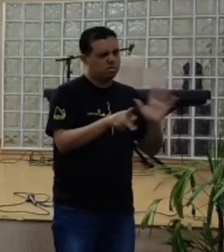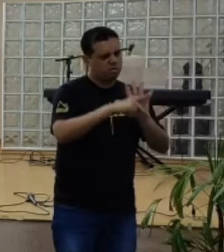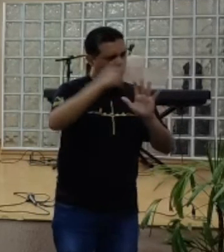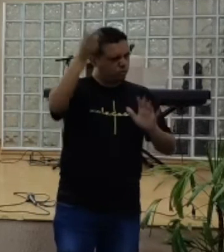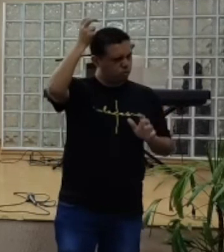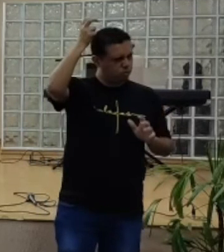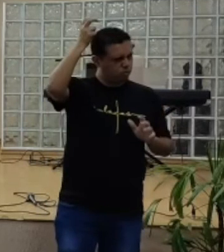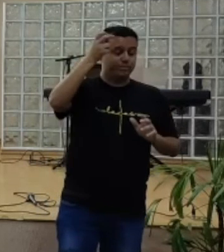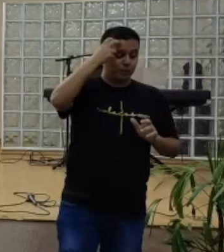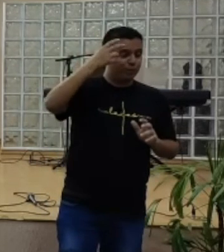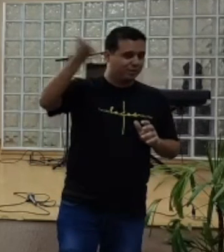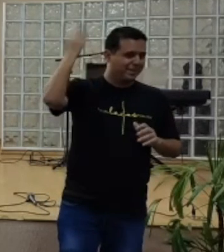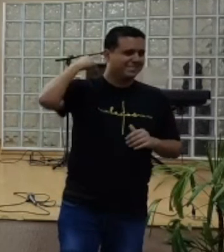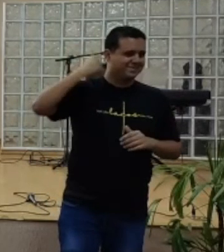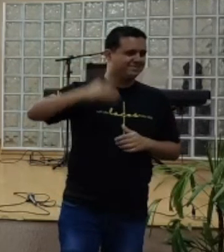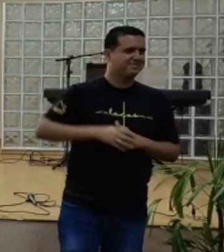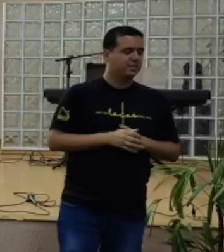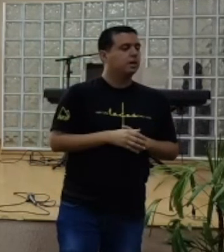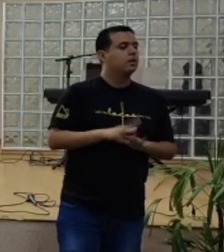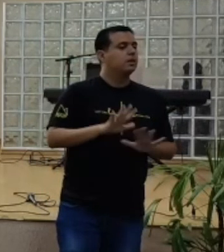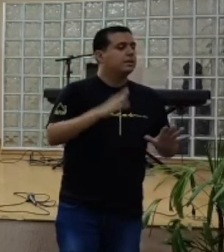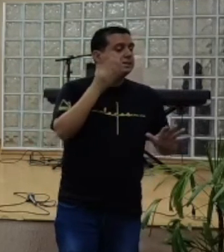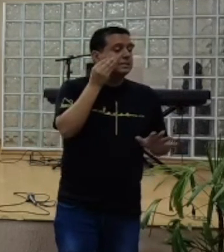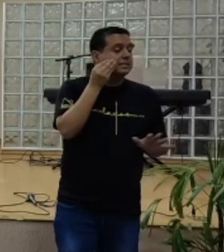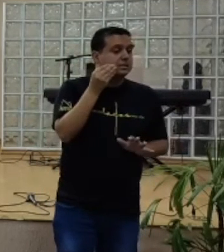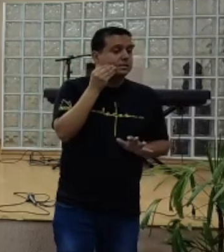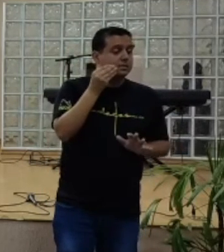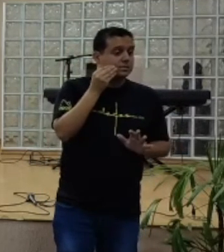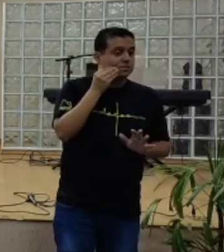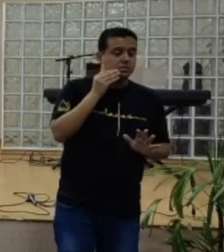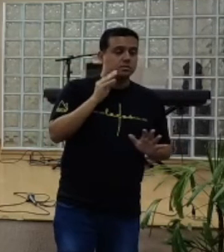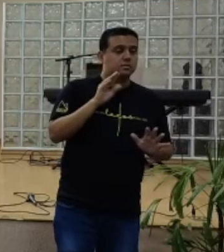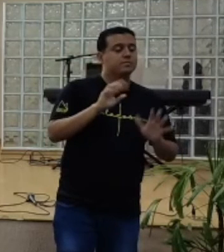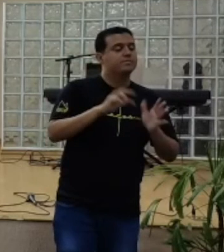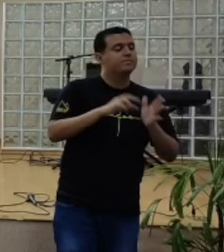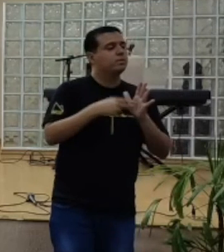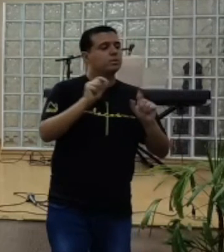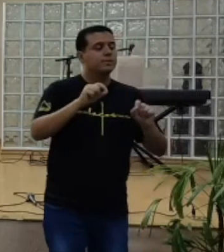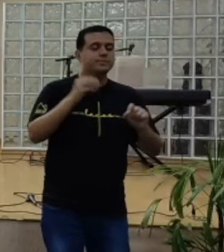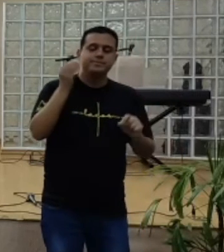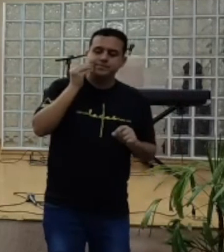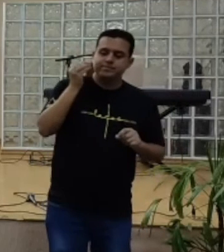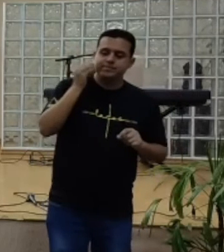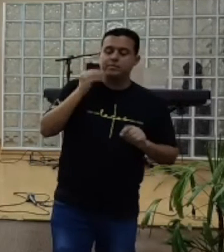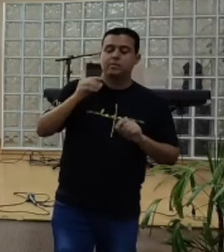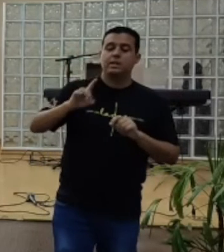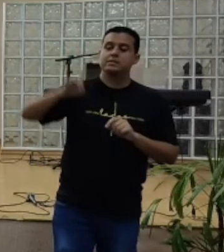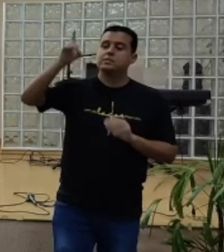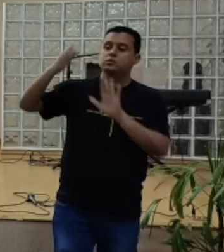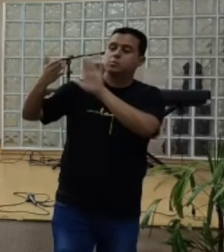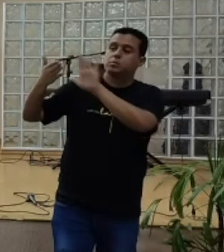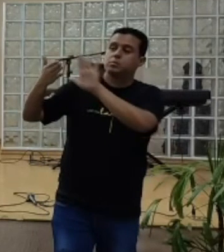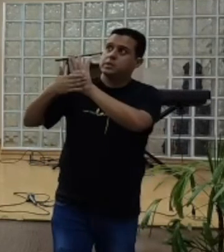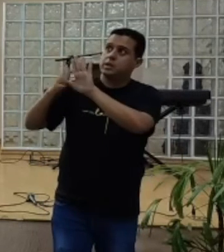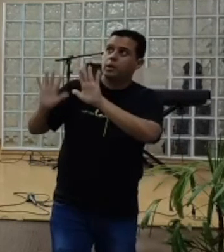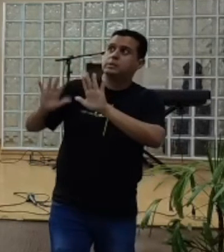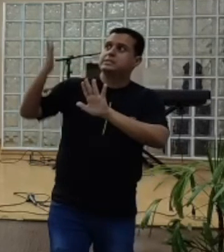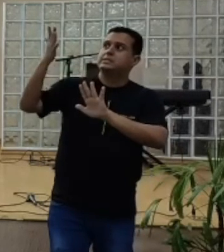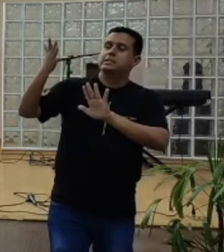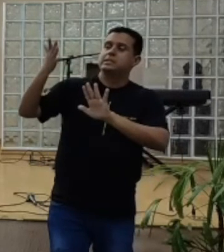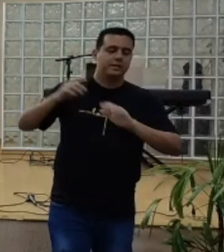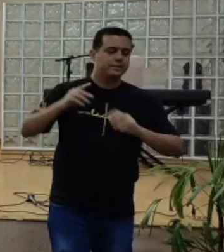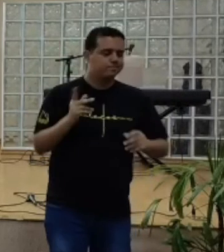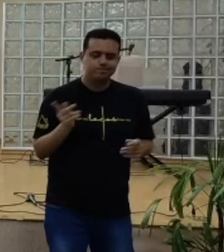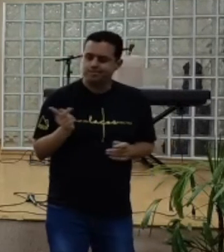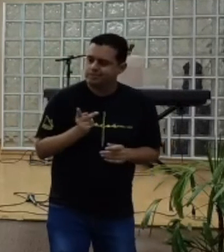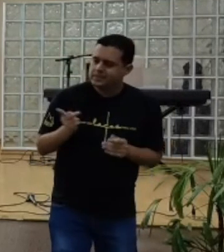a tentativa deles fazerem com que a promessa de Deus fosse cumprida é o que